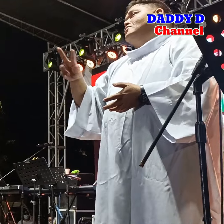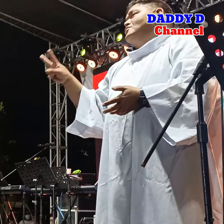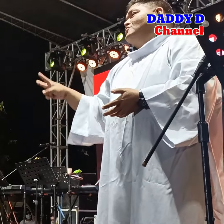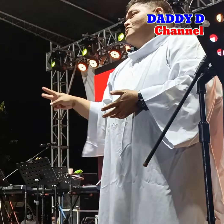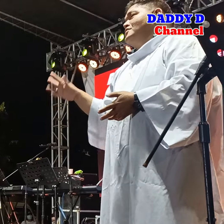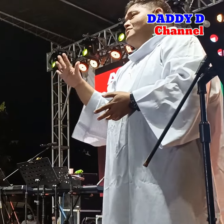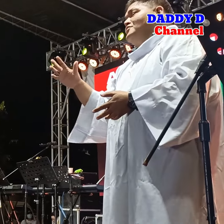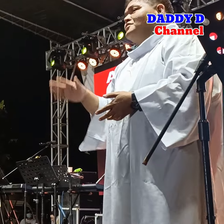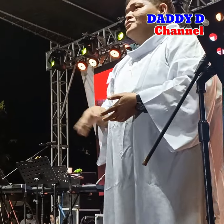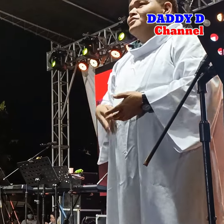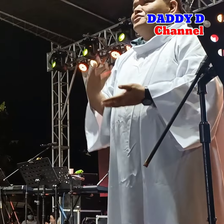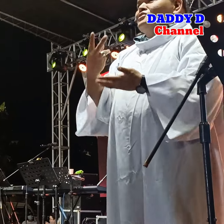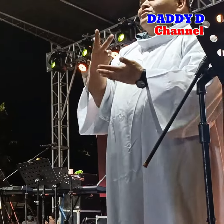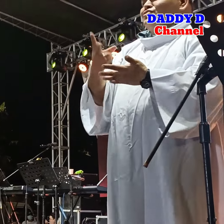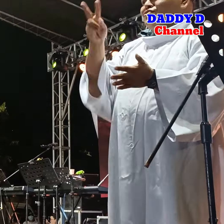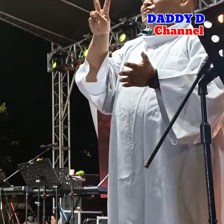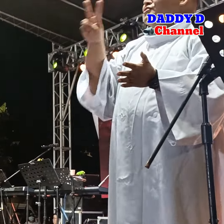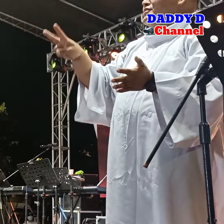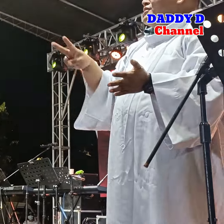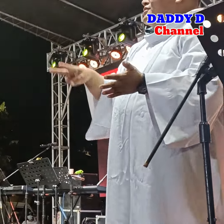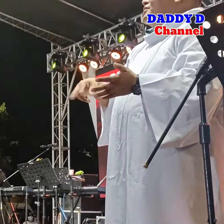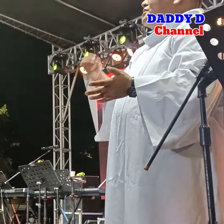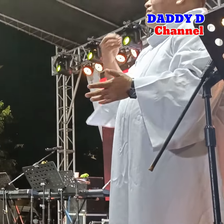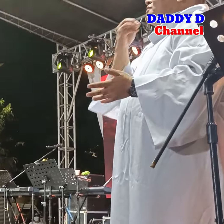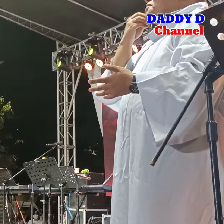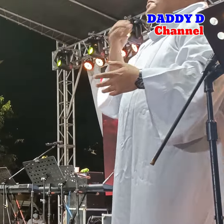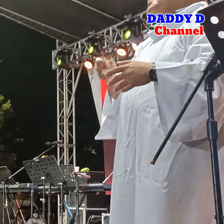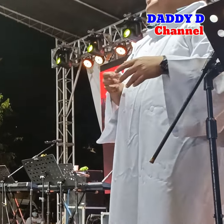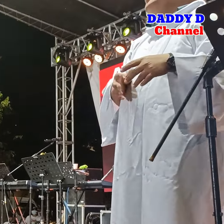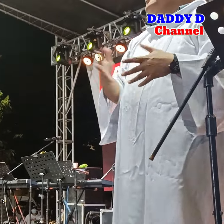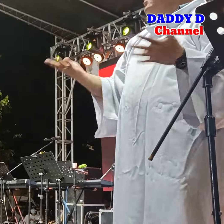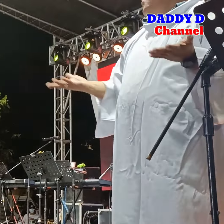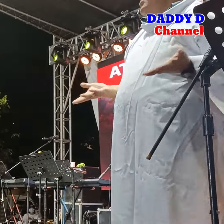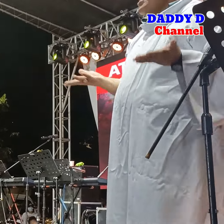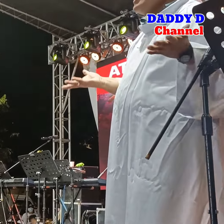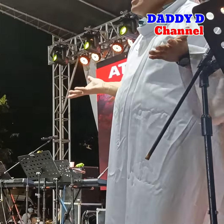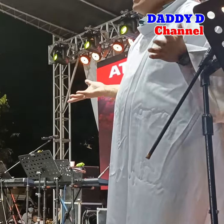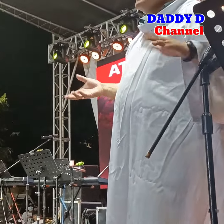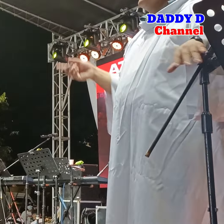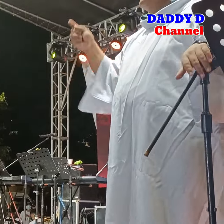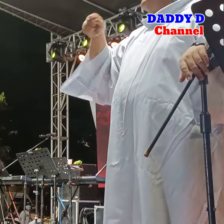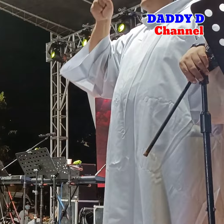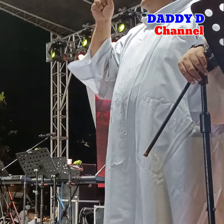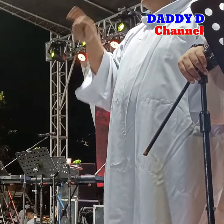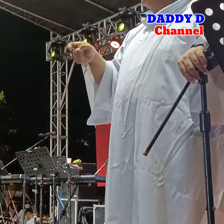2024 na, may utang siyang 2 million housing units. Asa na?